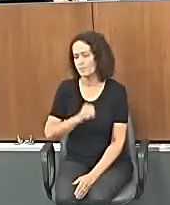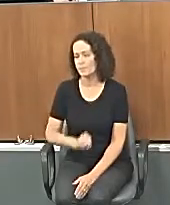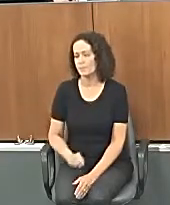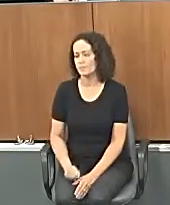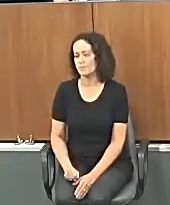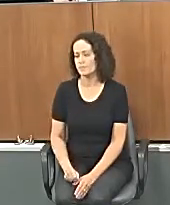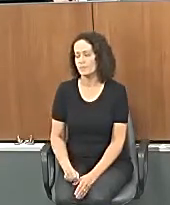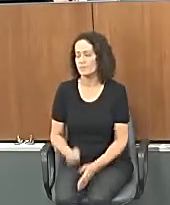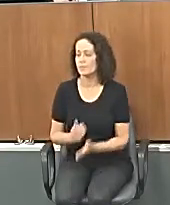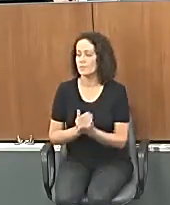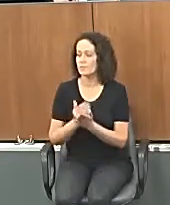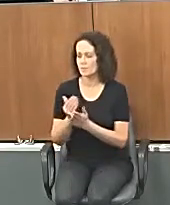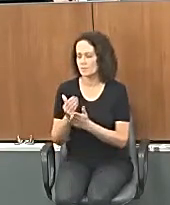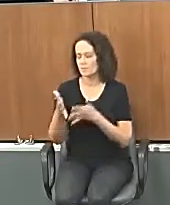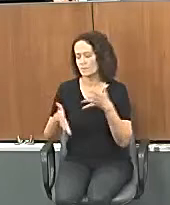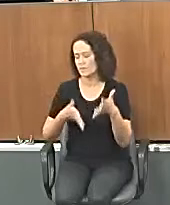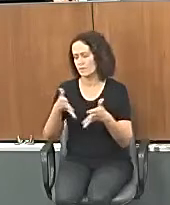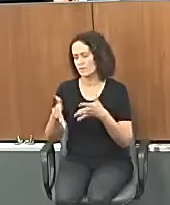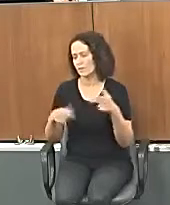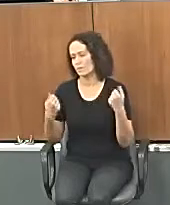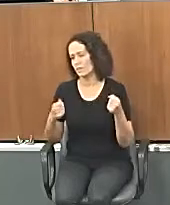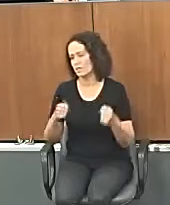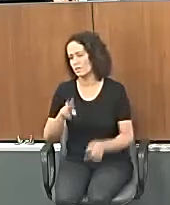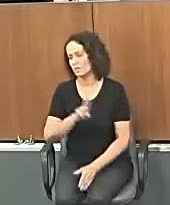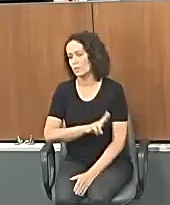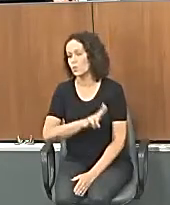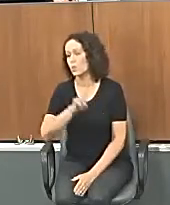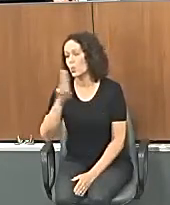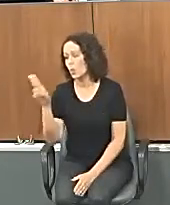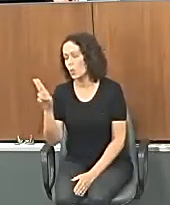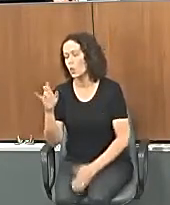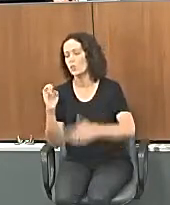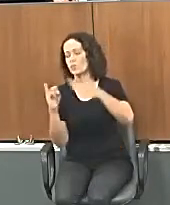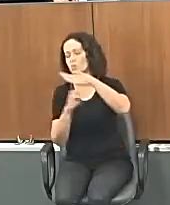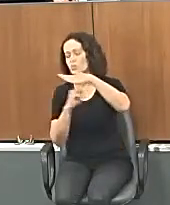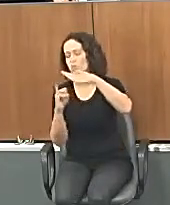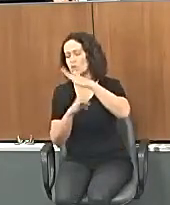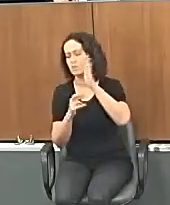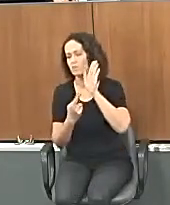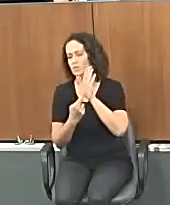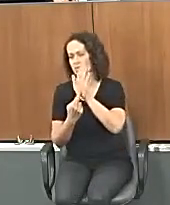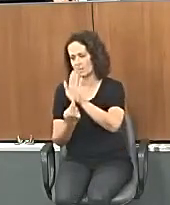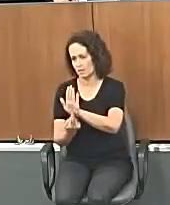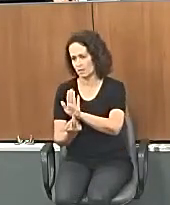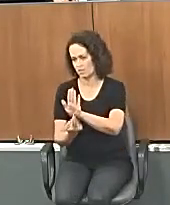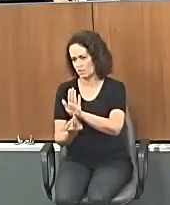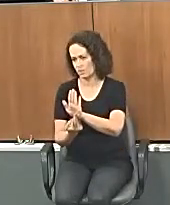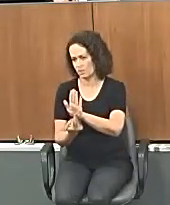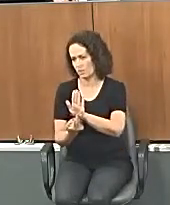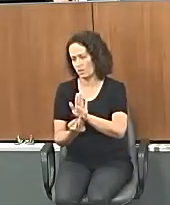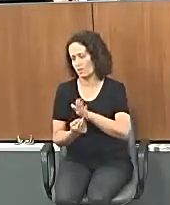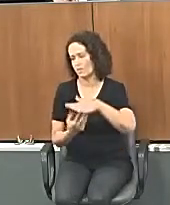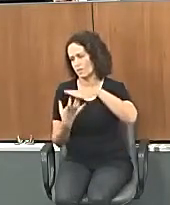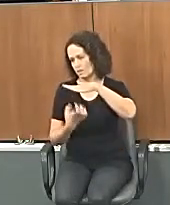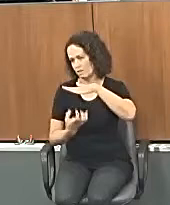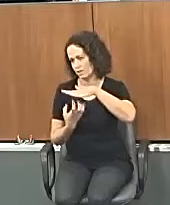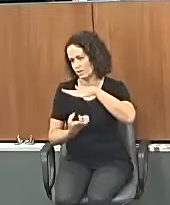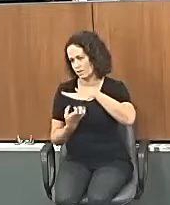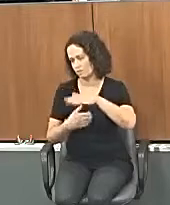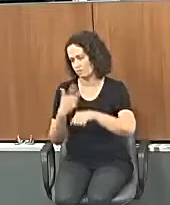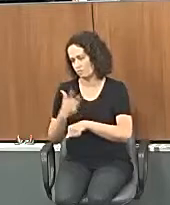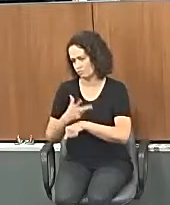iniciar fala o participante deverá informar seu nome entidade que representa quando for o caso para efeito de gravação dessa reunião